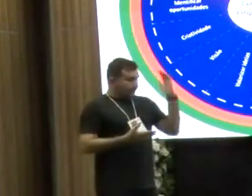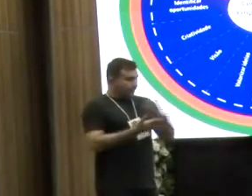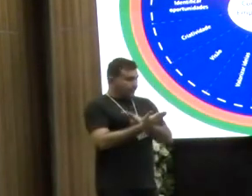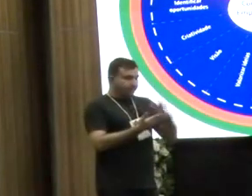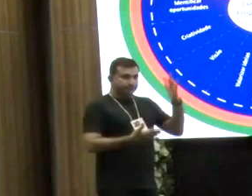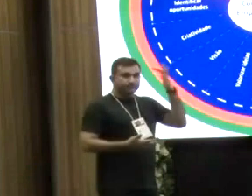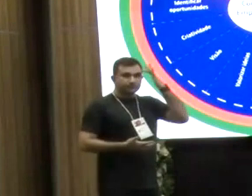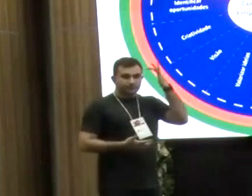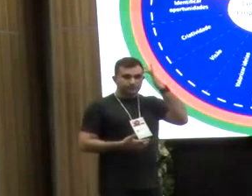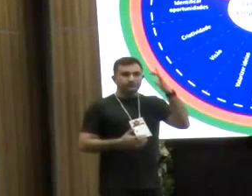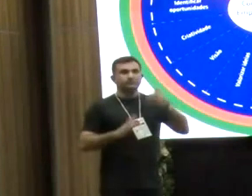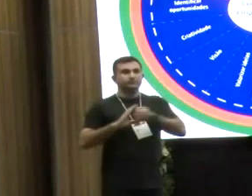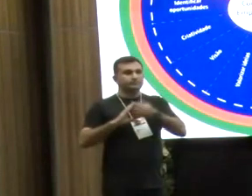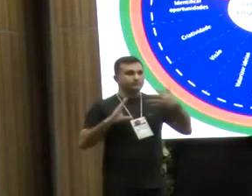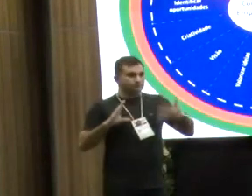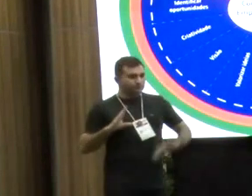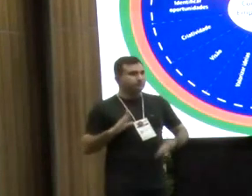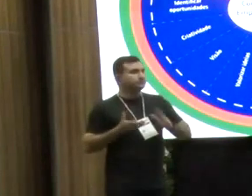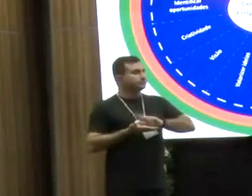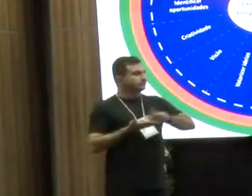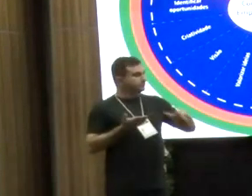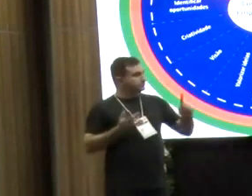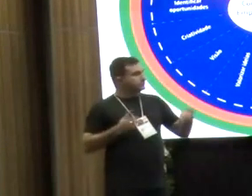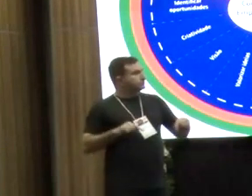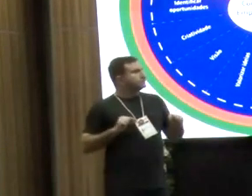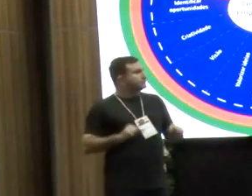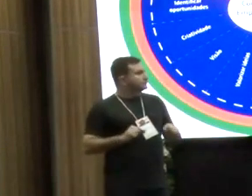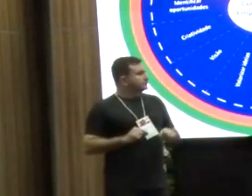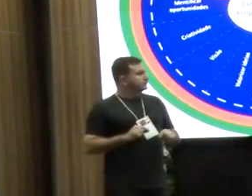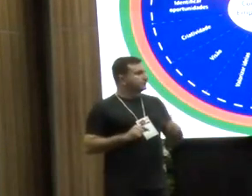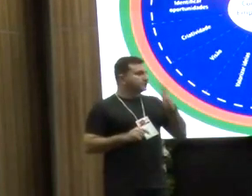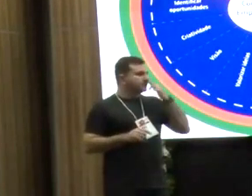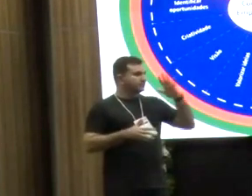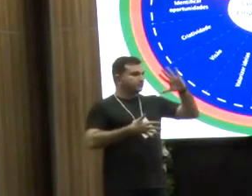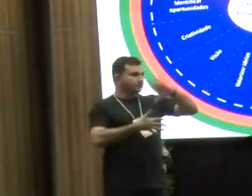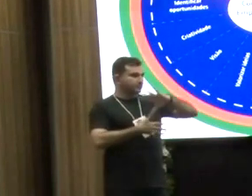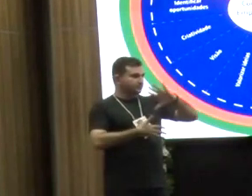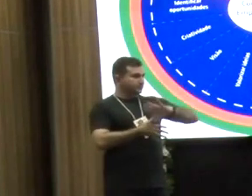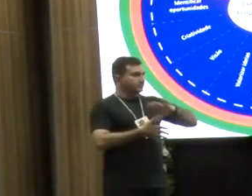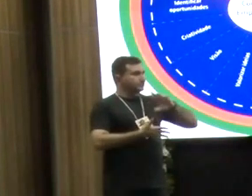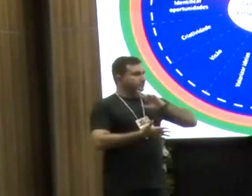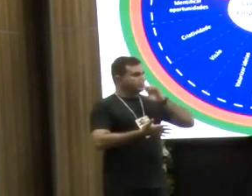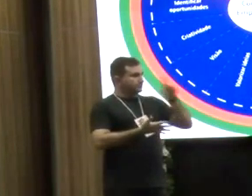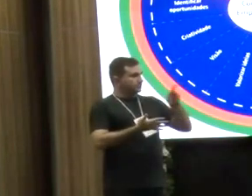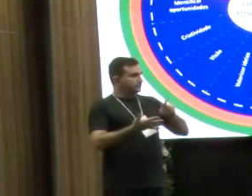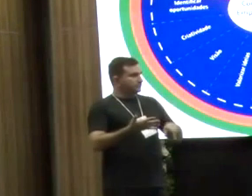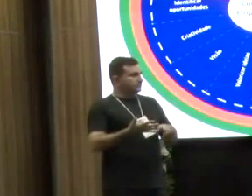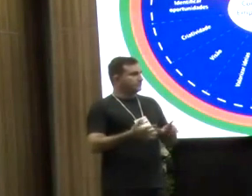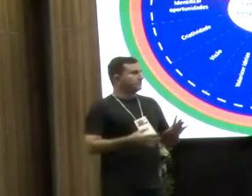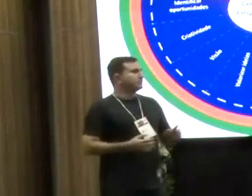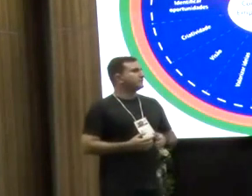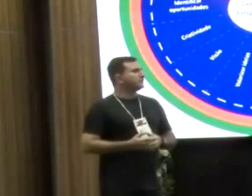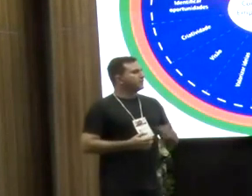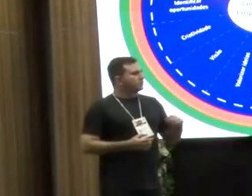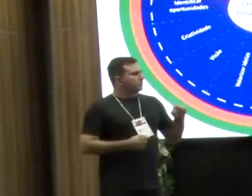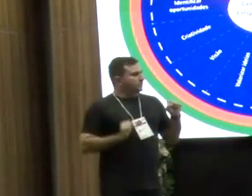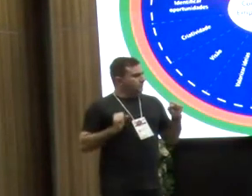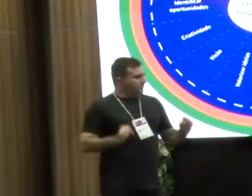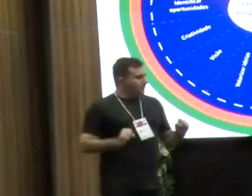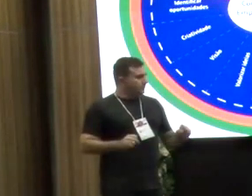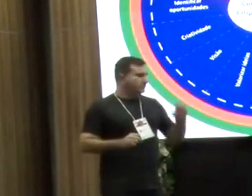essas características, elas eram natas. E o programa veio dizer que não, nós